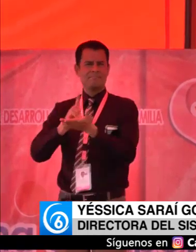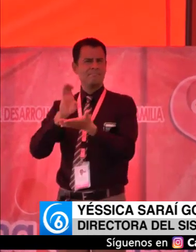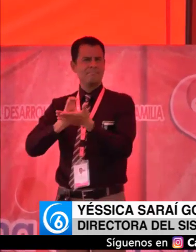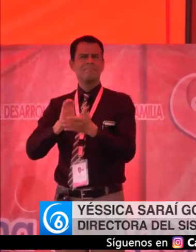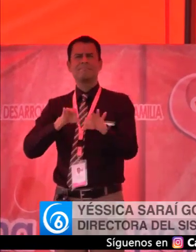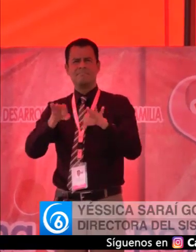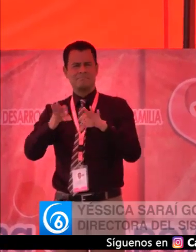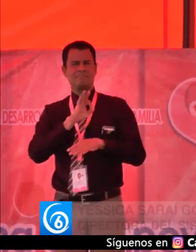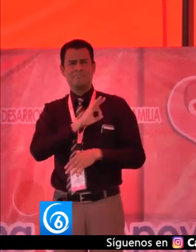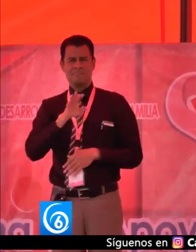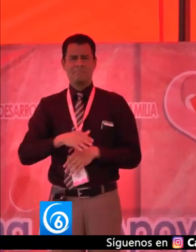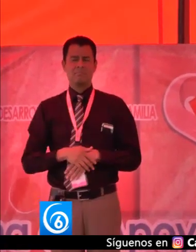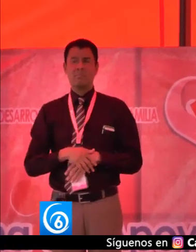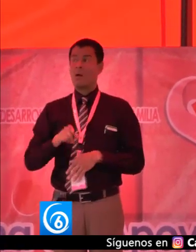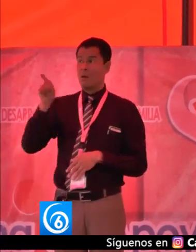currículo